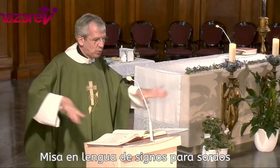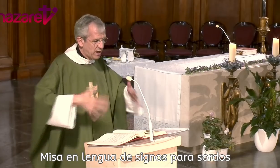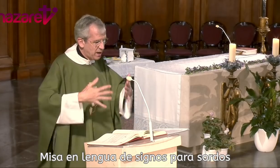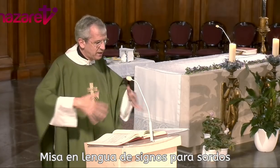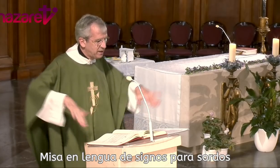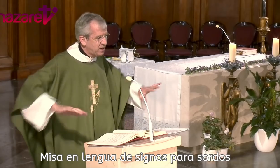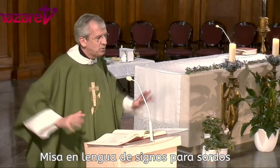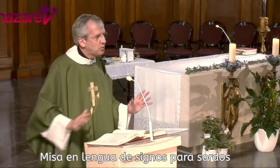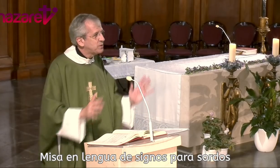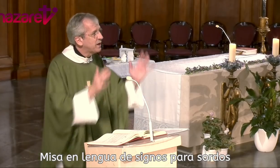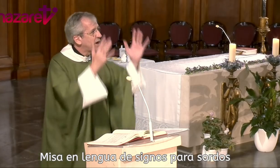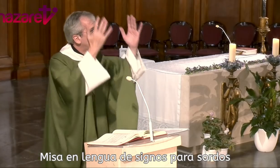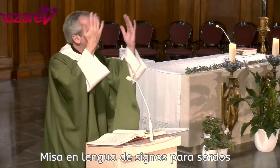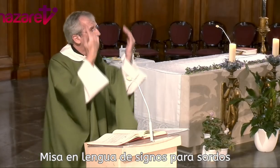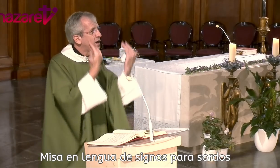aleluya, aleluya,